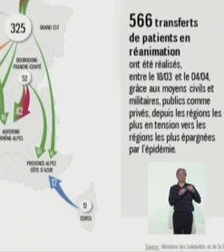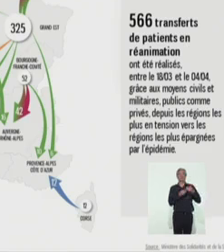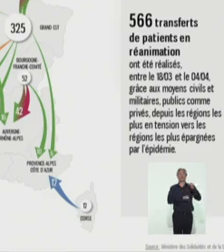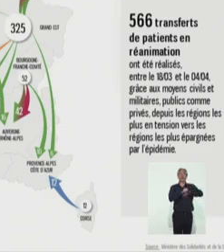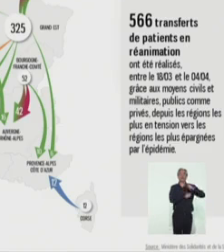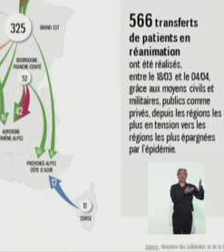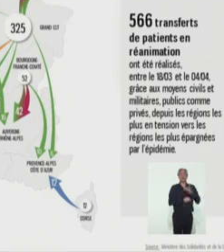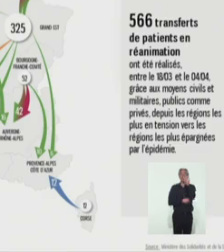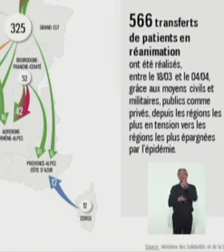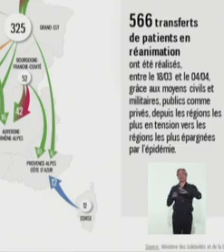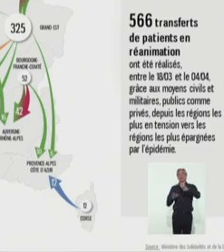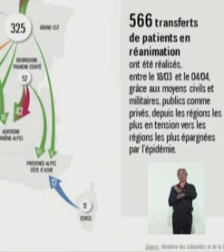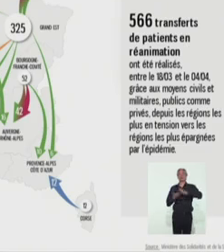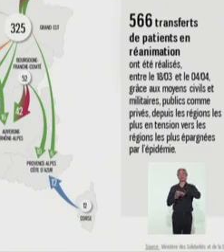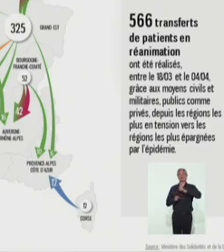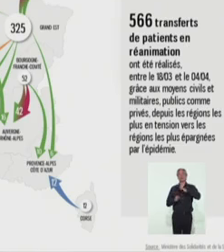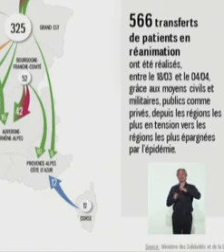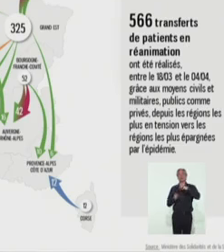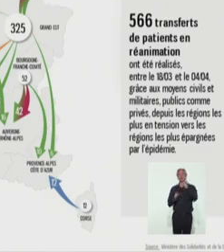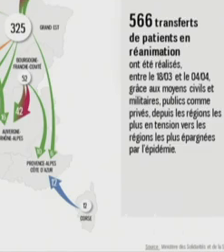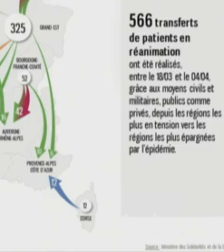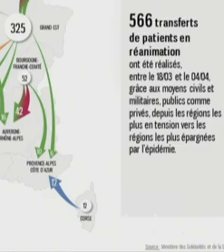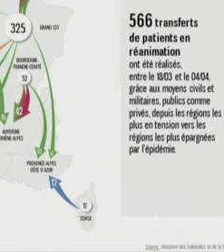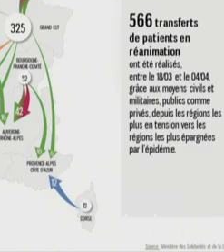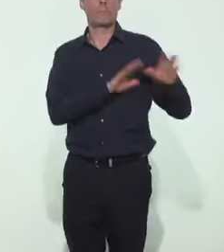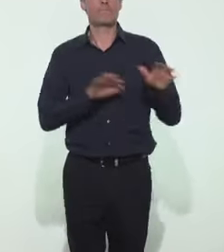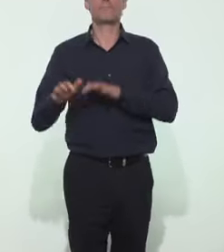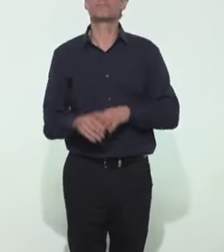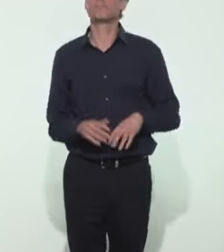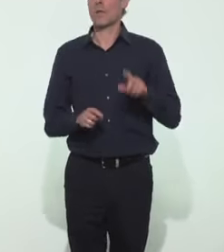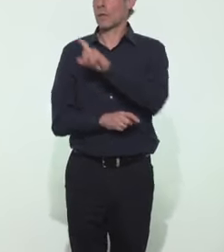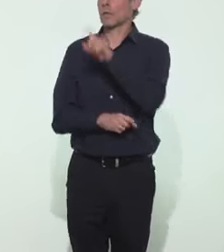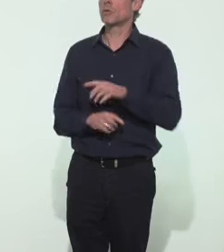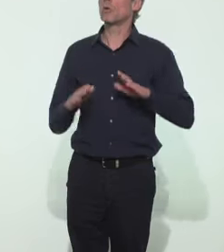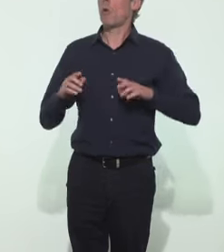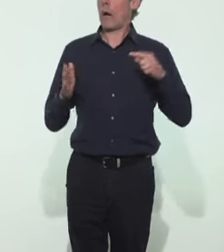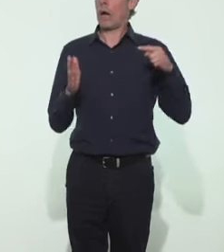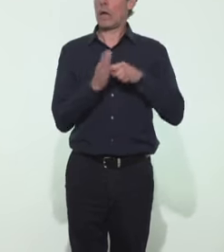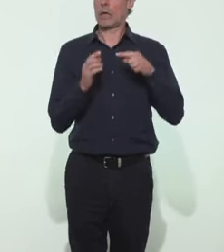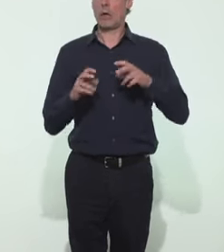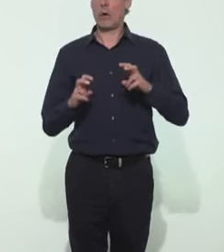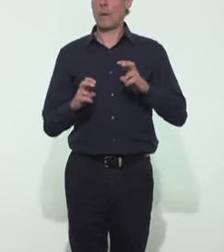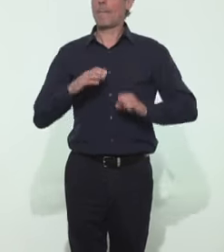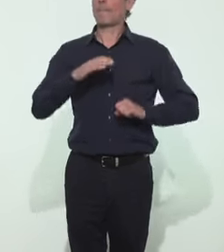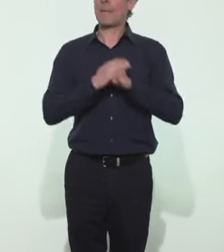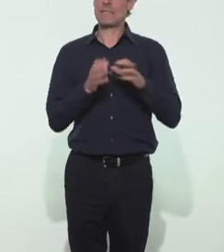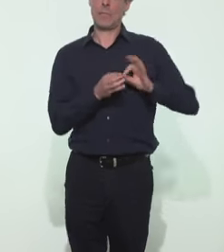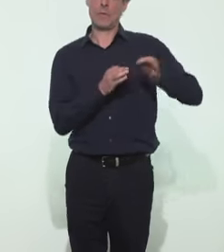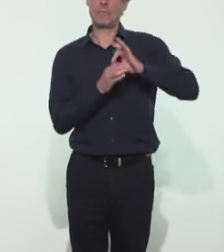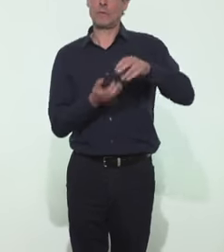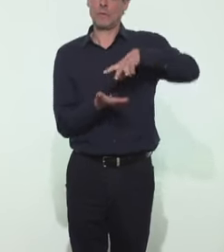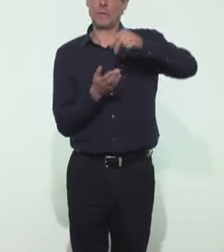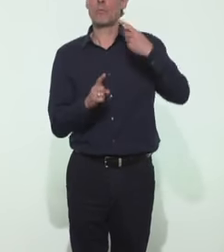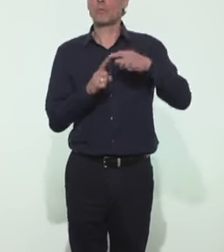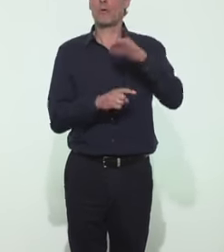vers une région qui est moins sous tension quand le pic de l'épidémie est-il à tanger en ile de france et dans le reste de la